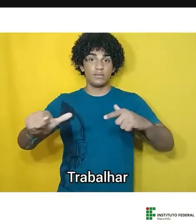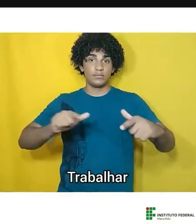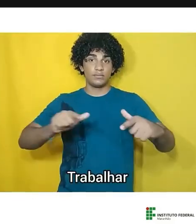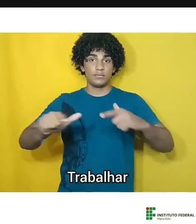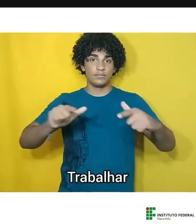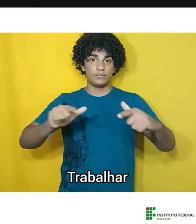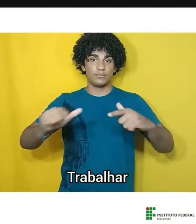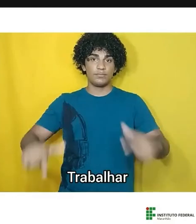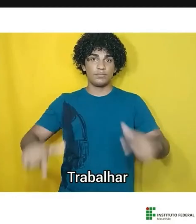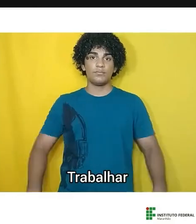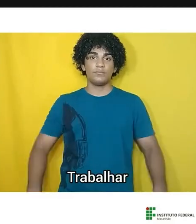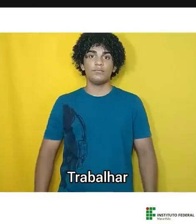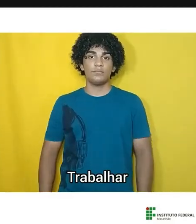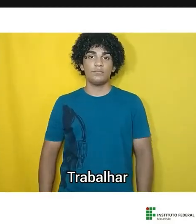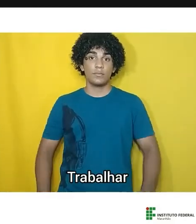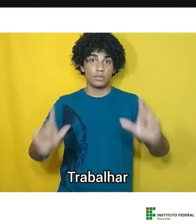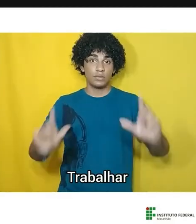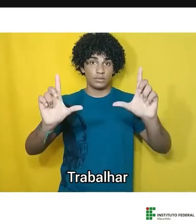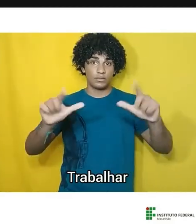Trabalhar.